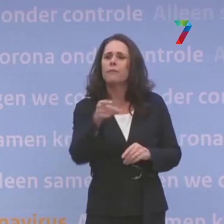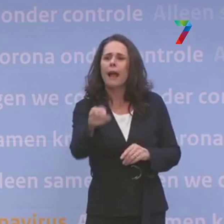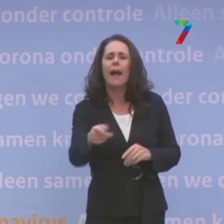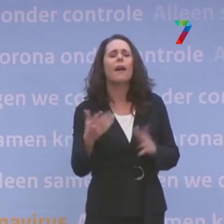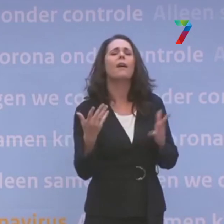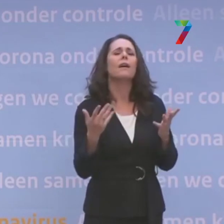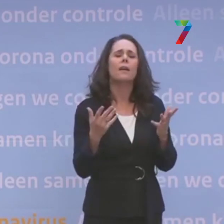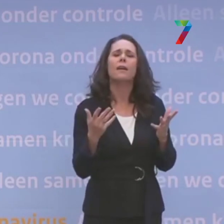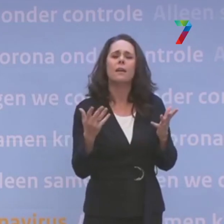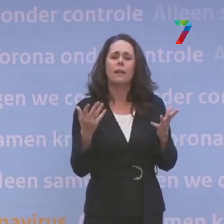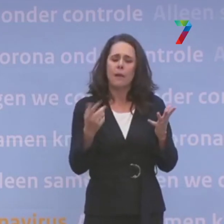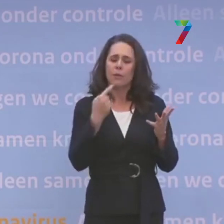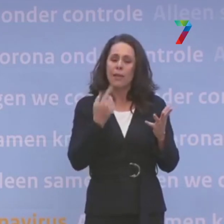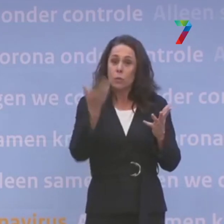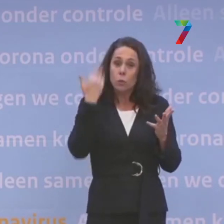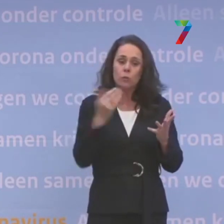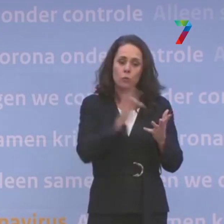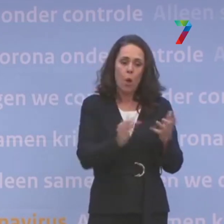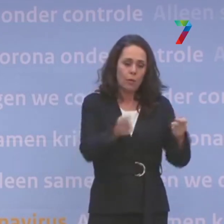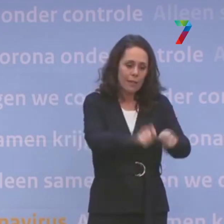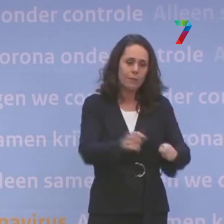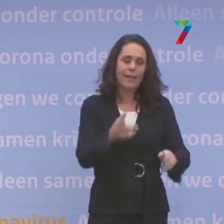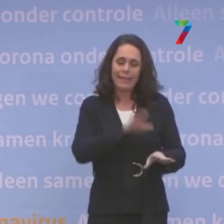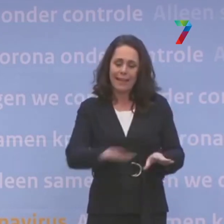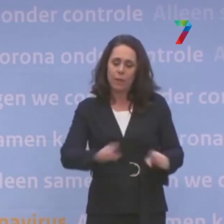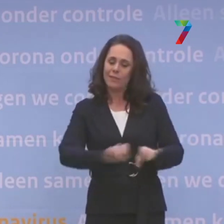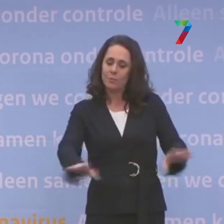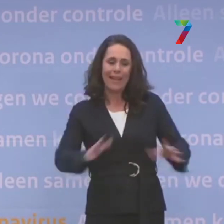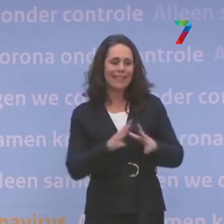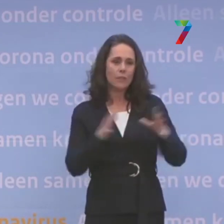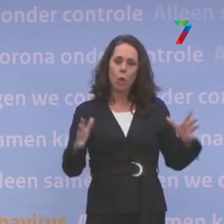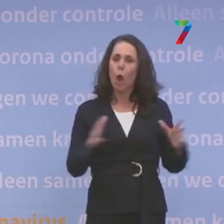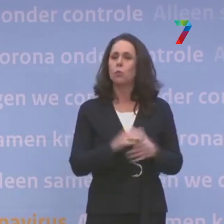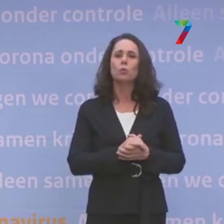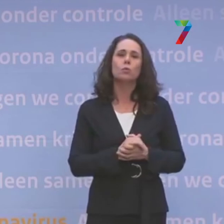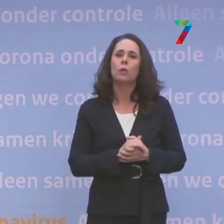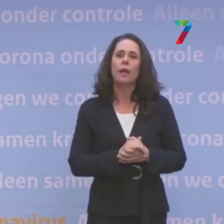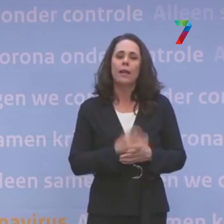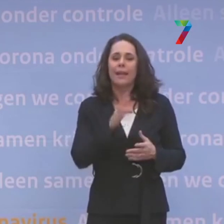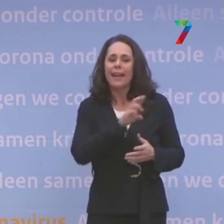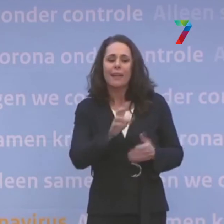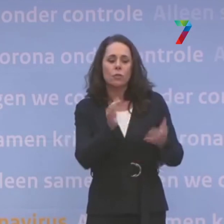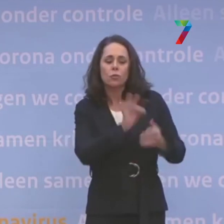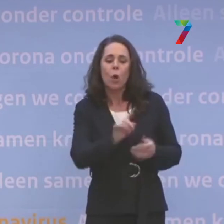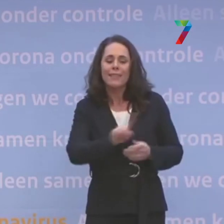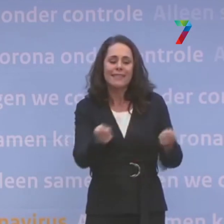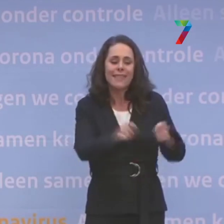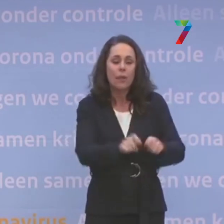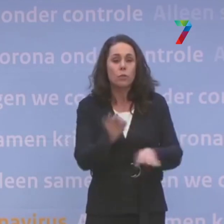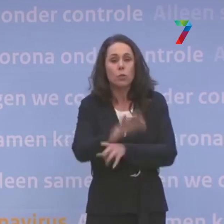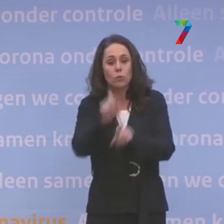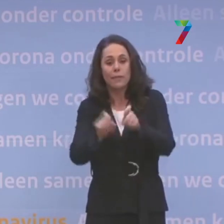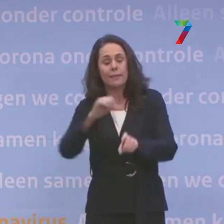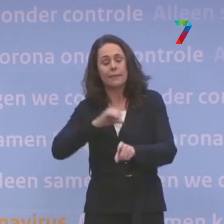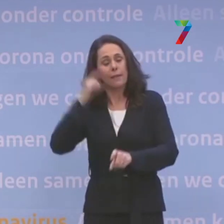ook al dat die verspreiding onder kinderen niet zo groot was. En dat noemde u ook als reden dat die scholen niet hoefden te sluiten. Die leraren die hebben nog steeds het